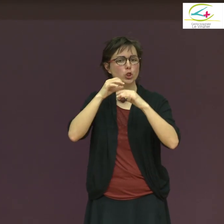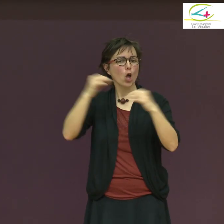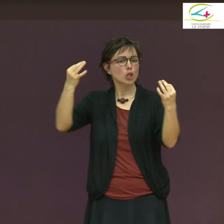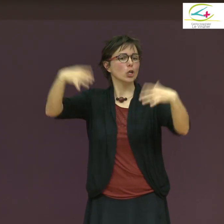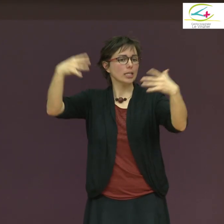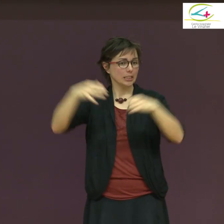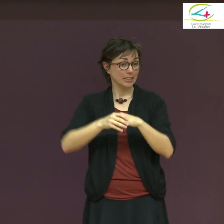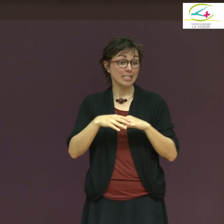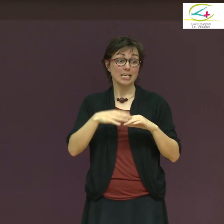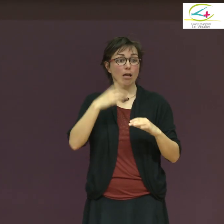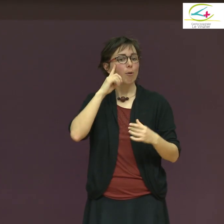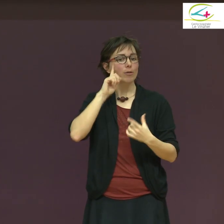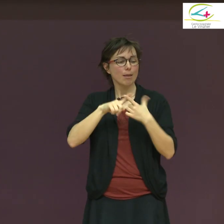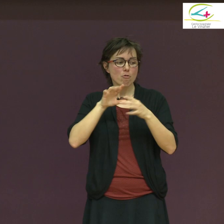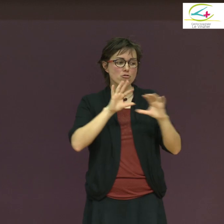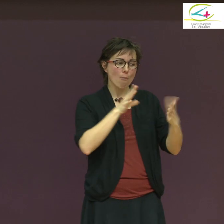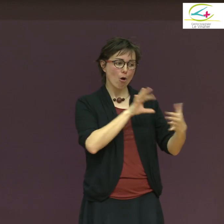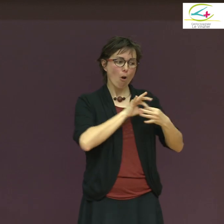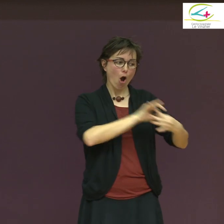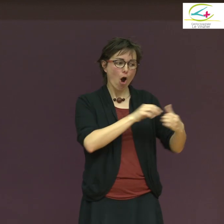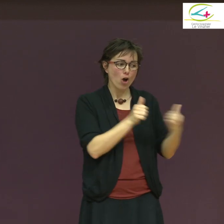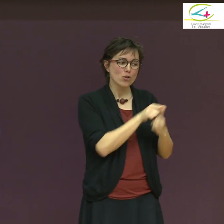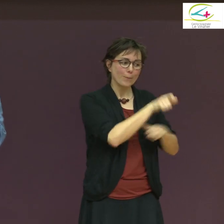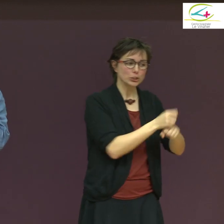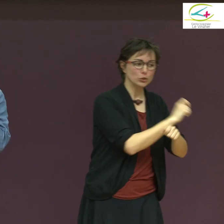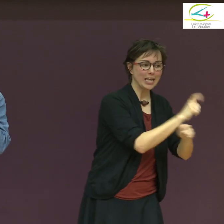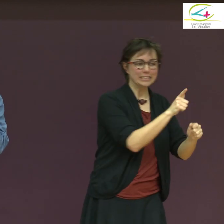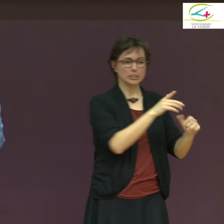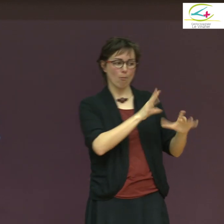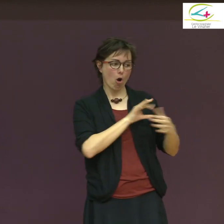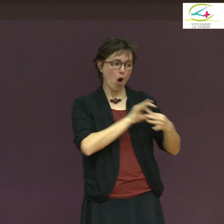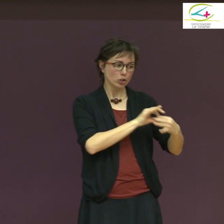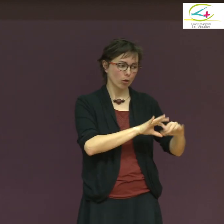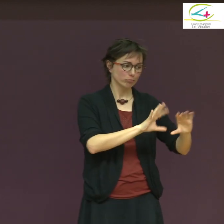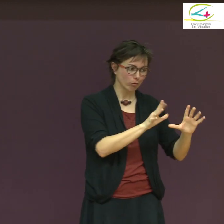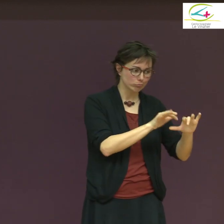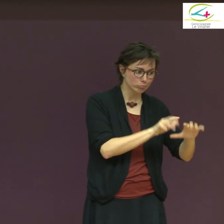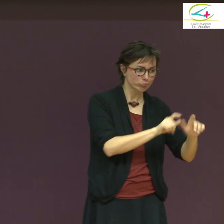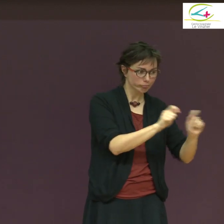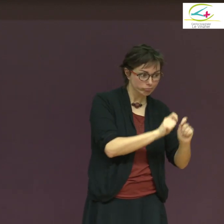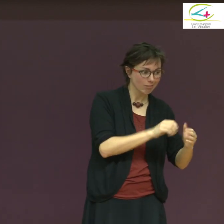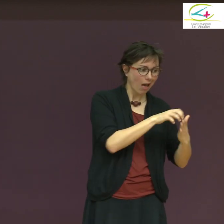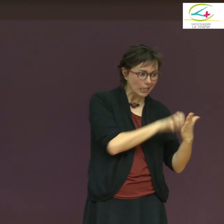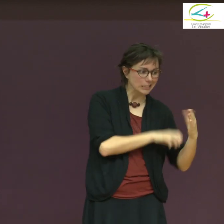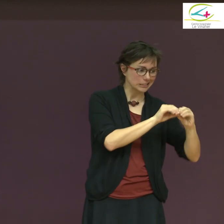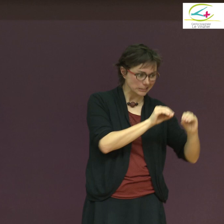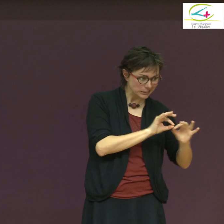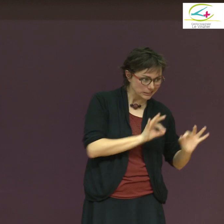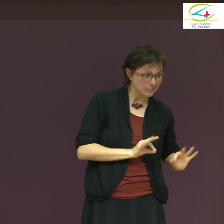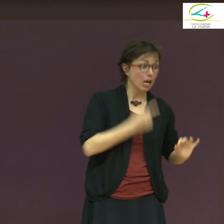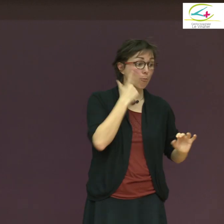comment apprendre, co-construire ensemble avec les journalistes la façon de parler du suicide sans déclencher une contamination. C'est vraiment ça. Et